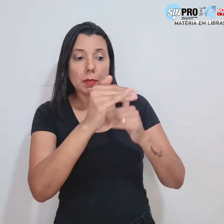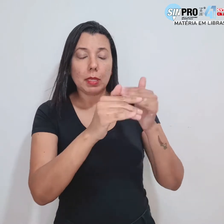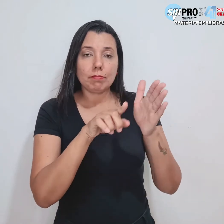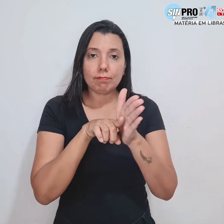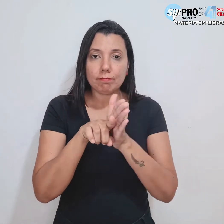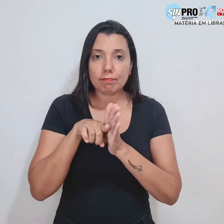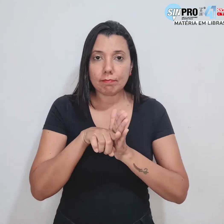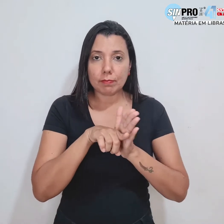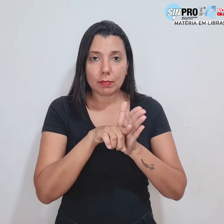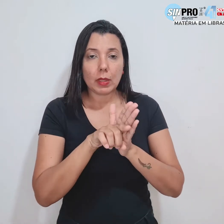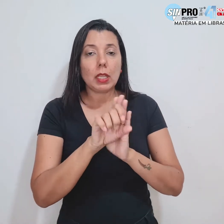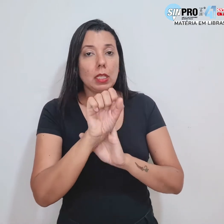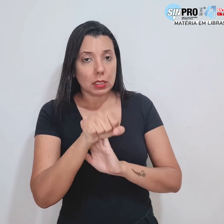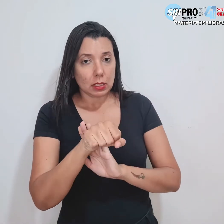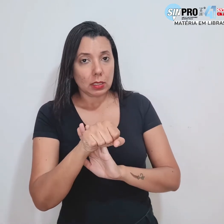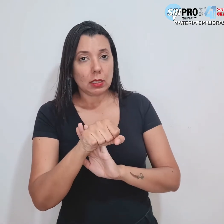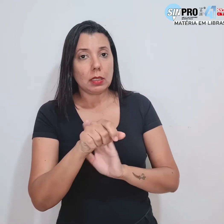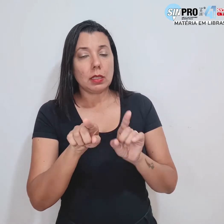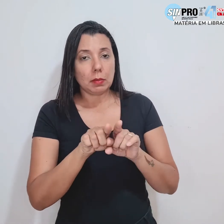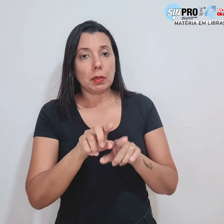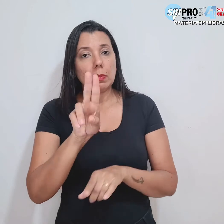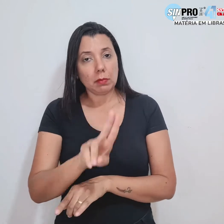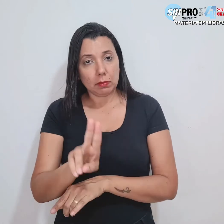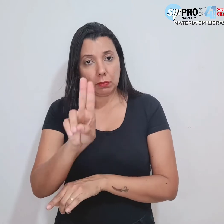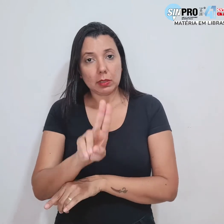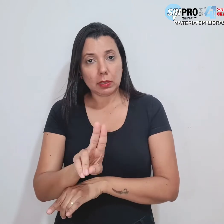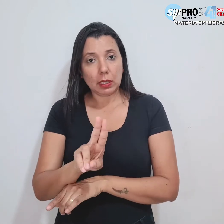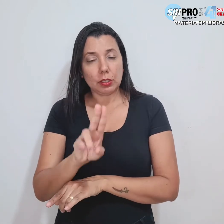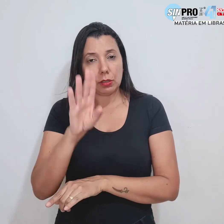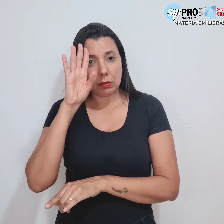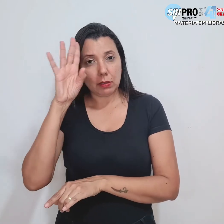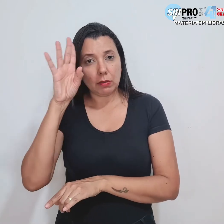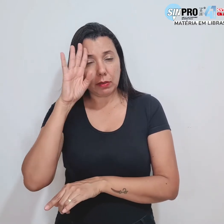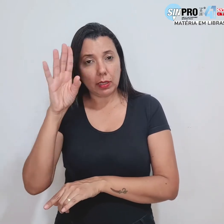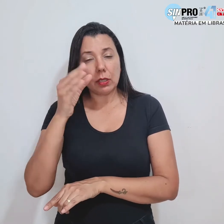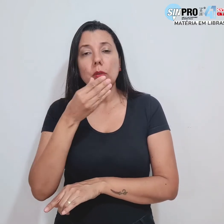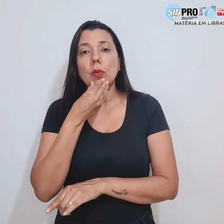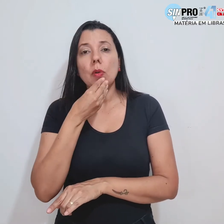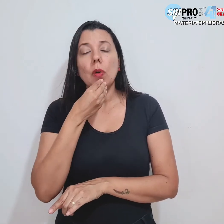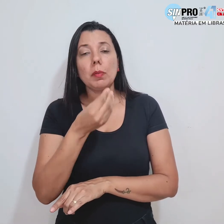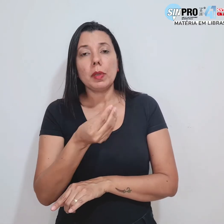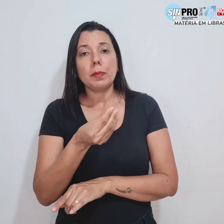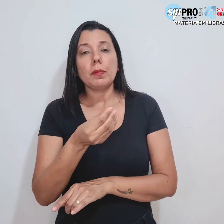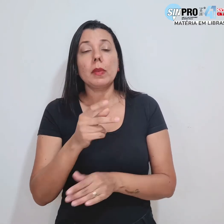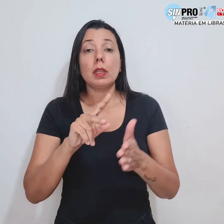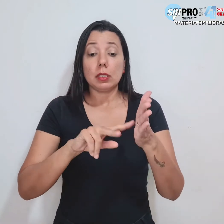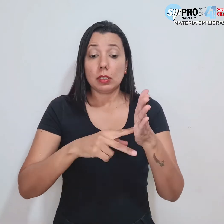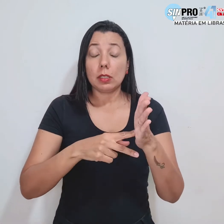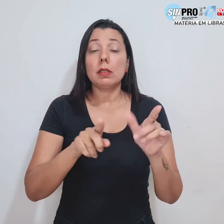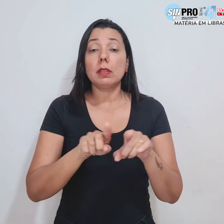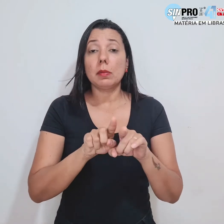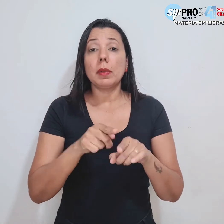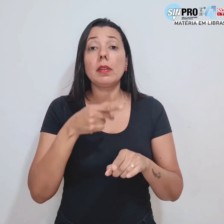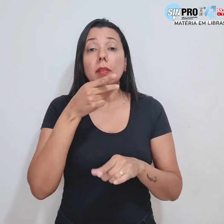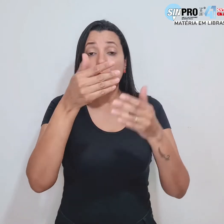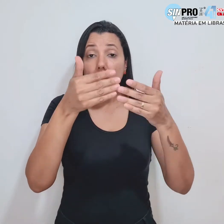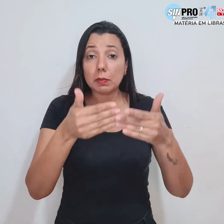desenvolvimento de pesquisas. Isso aí para as universidades, reflete David Bacelar. O sindicalista lembra ainda que no